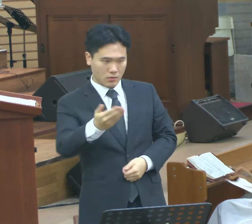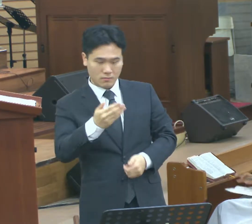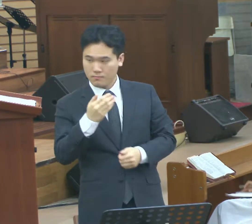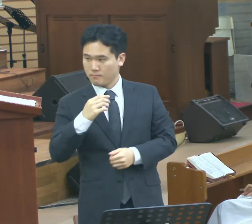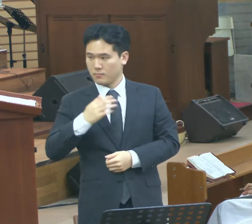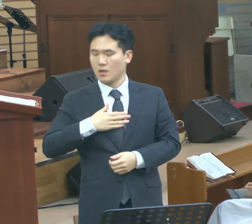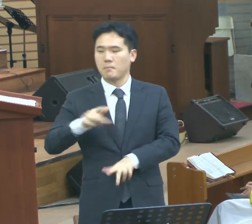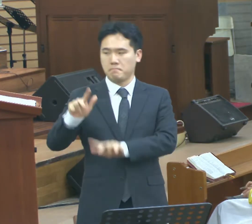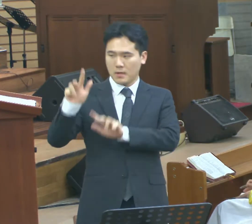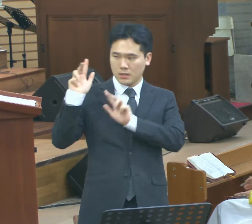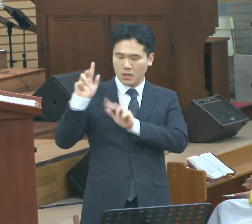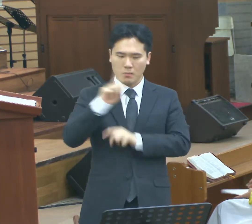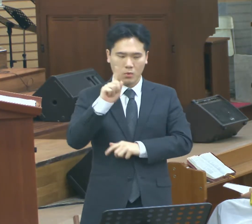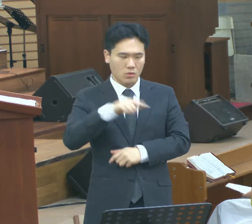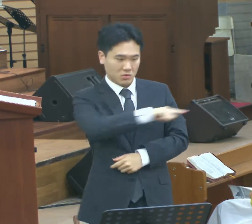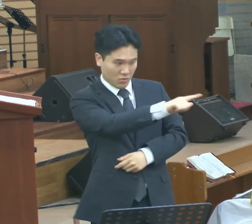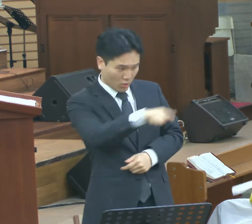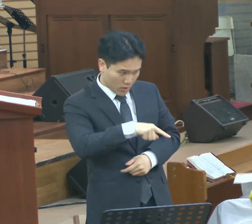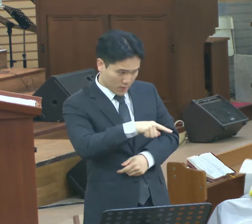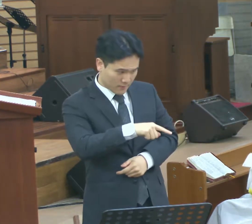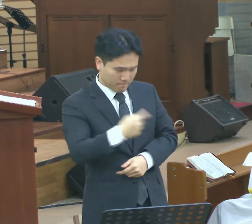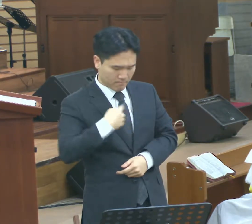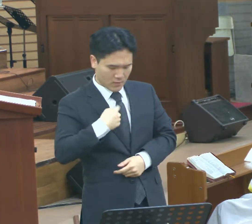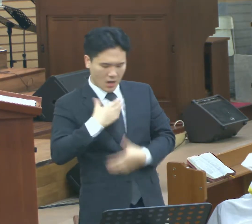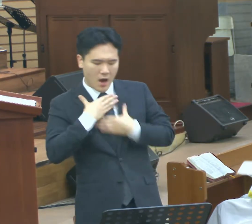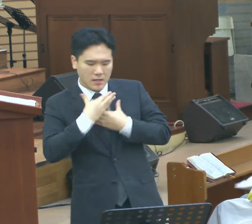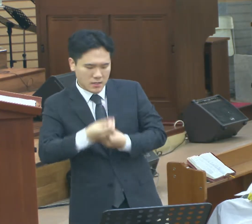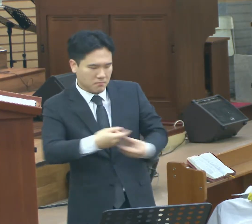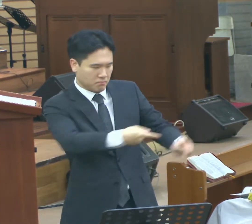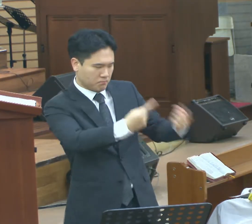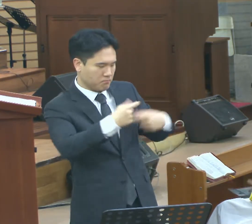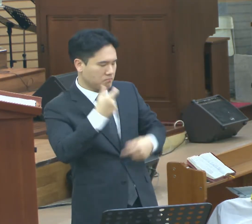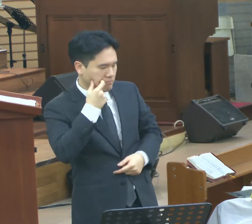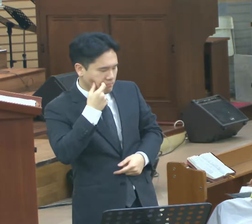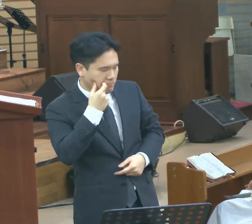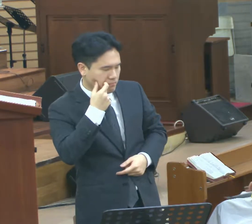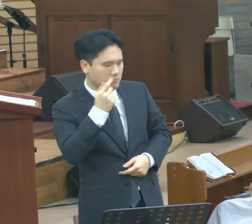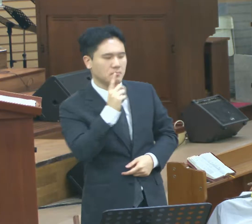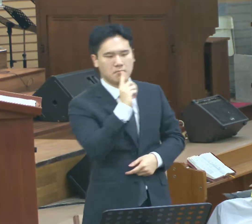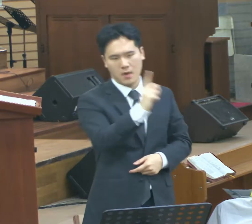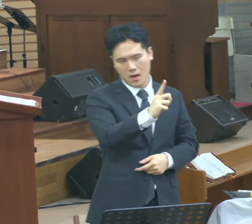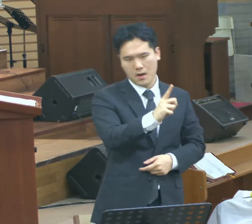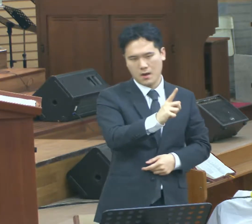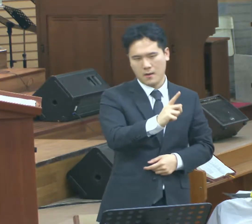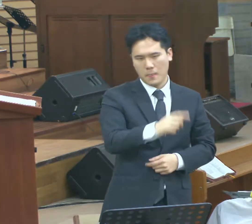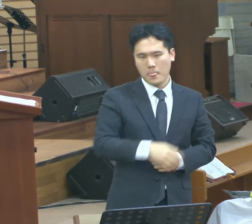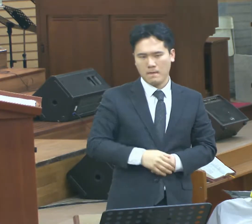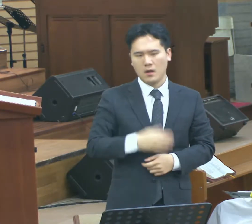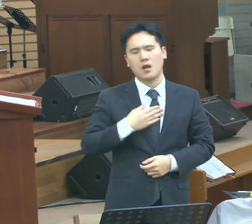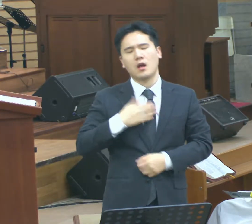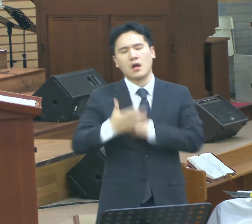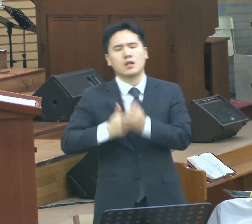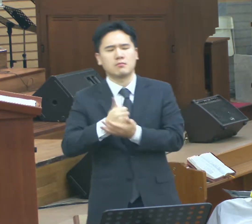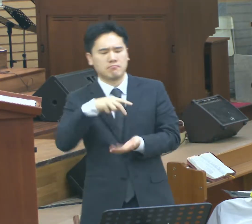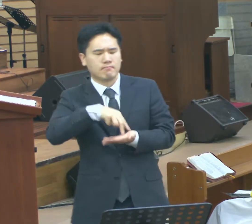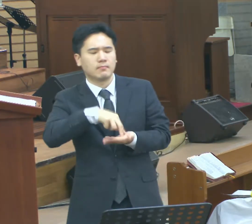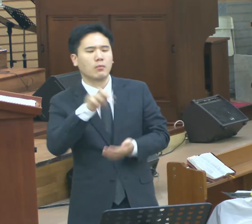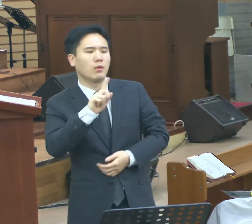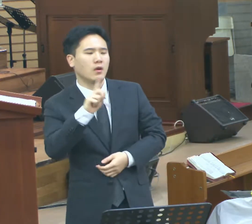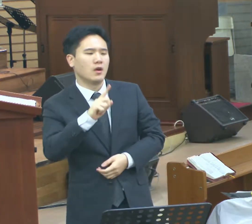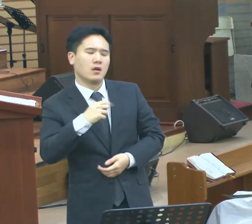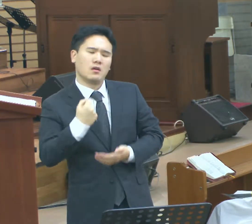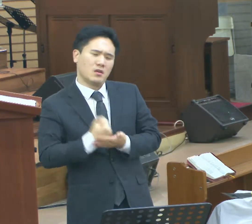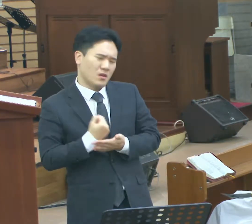내 안식에 들어오지 못하리라 하였도다. 하나님이 너무 속상해서 안식에 못 들어오게 하신